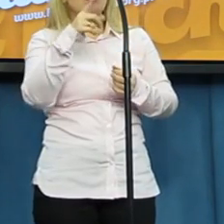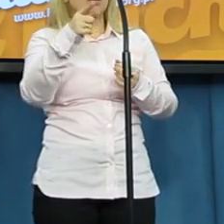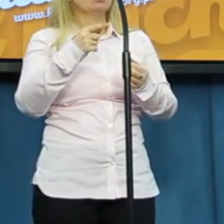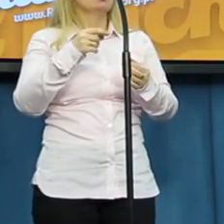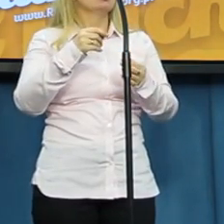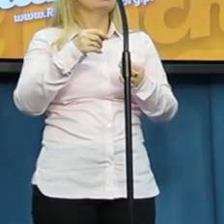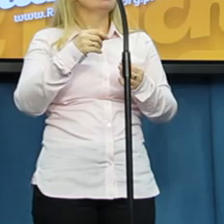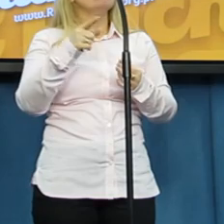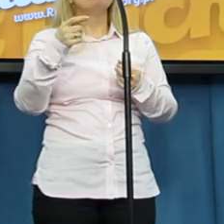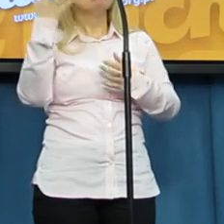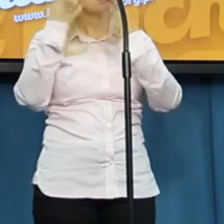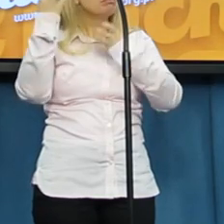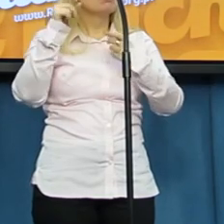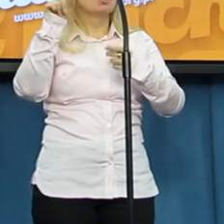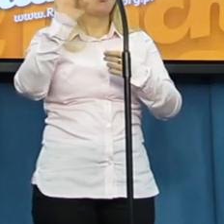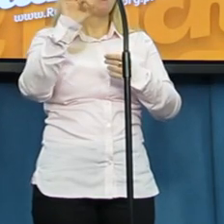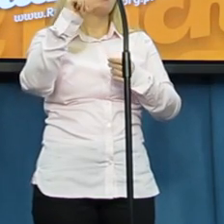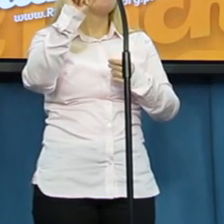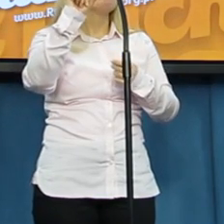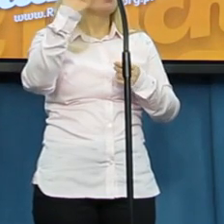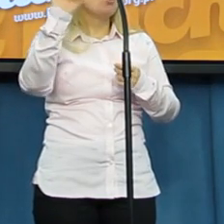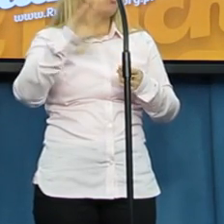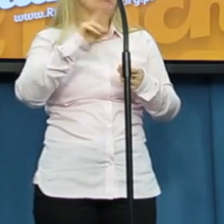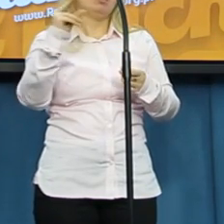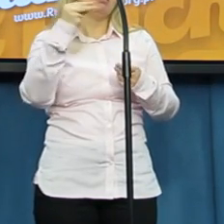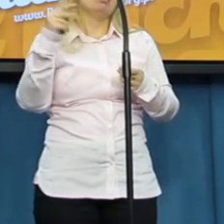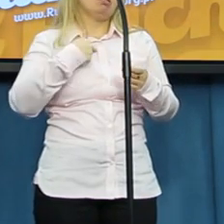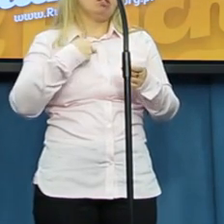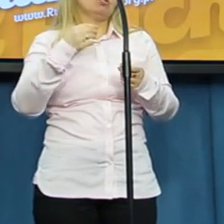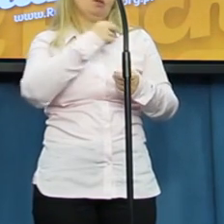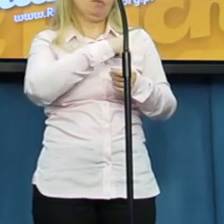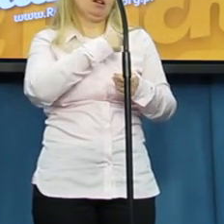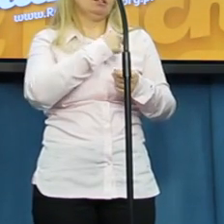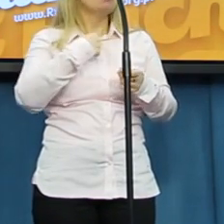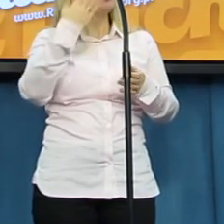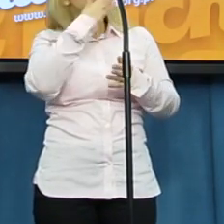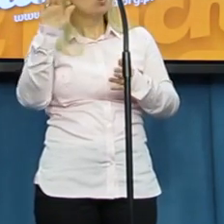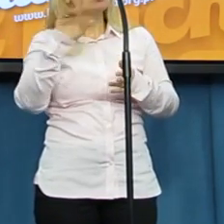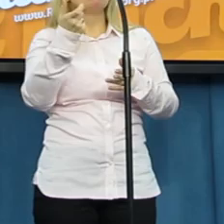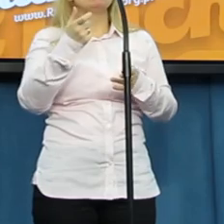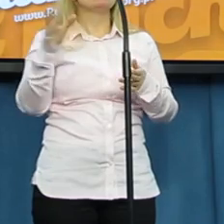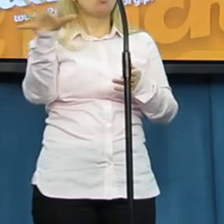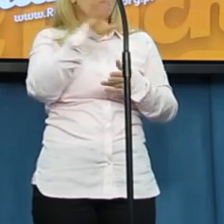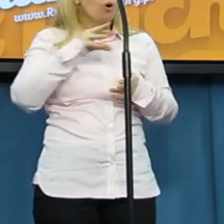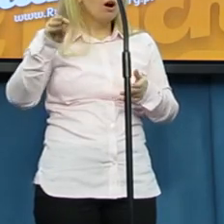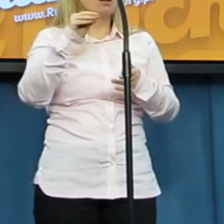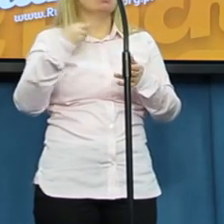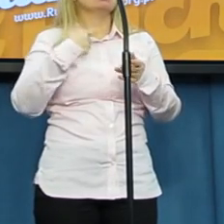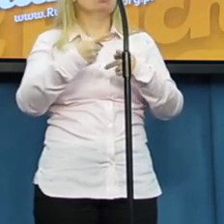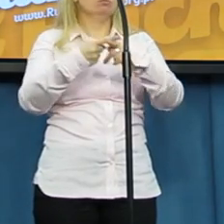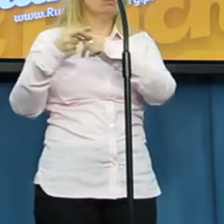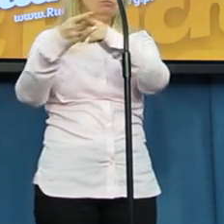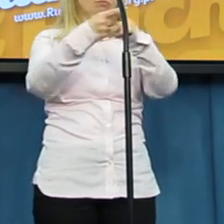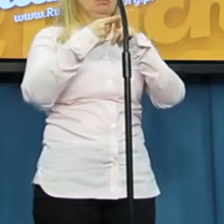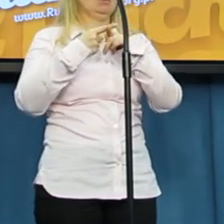jeśli ktoś to sobą, prawda, a nie tylko do niczego nie prowadzi. Pokazujmy to, co nas łączy, a nie to, co nas dzieli. Cały czas